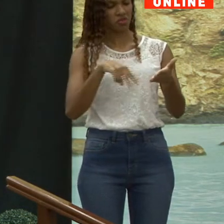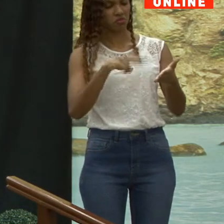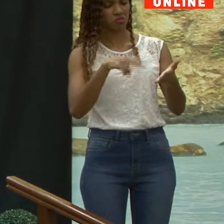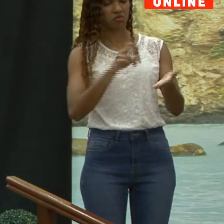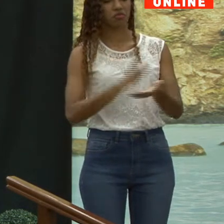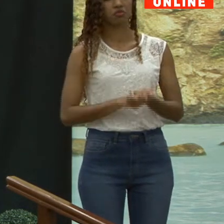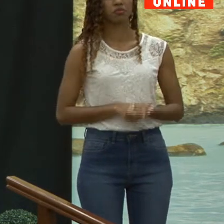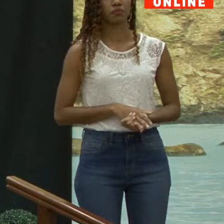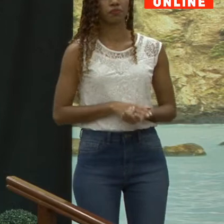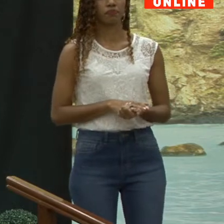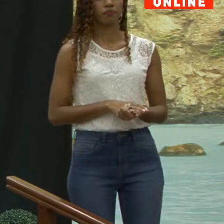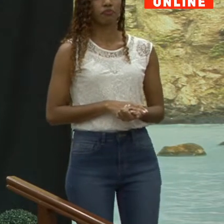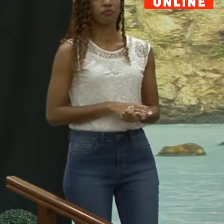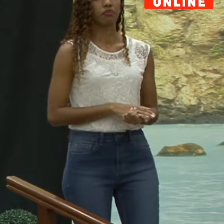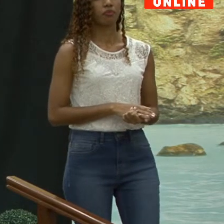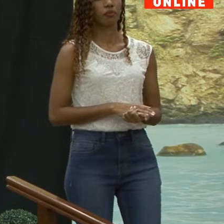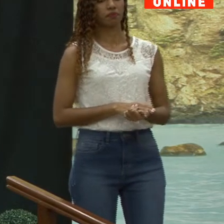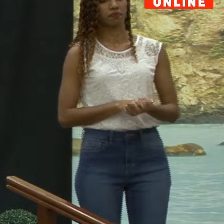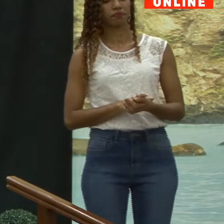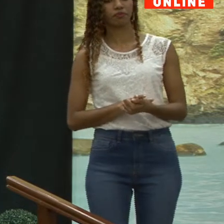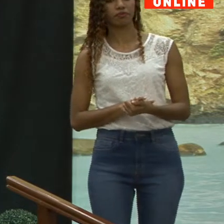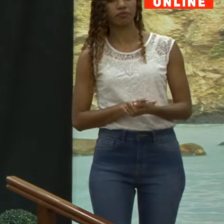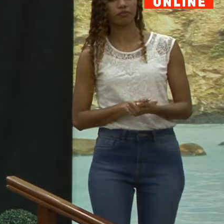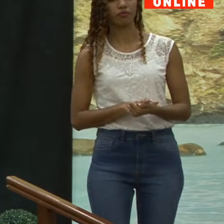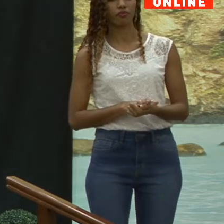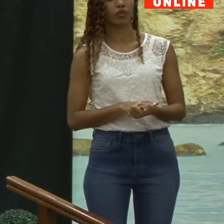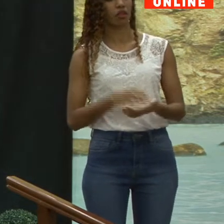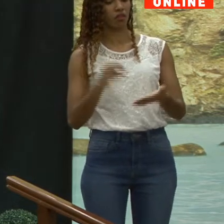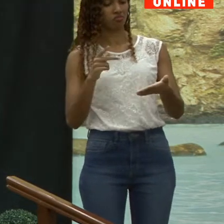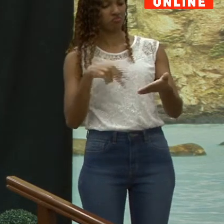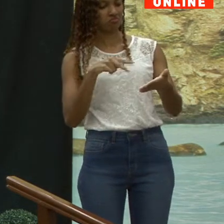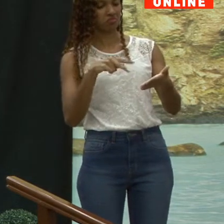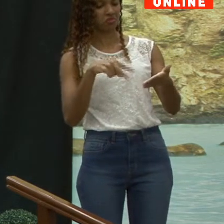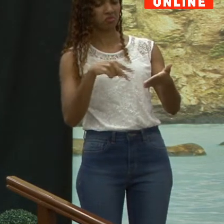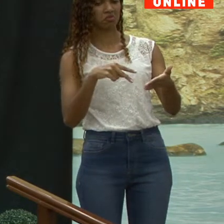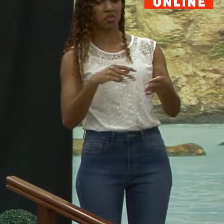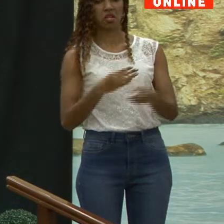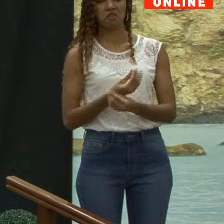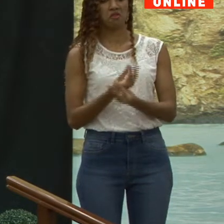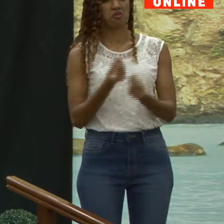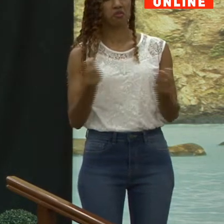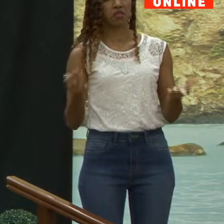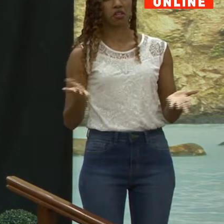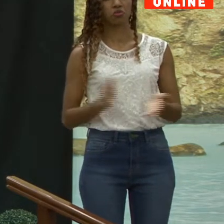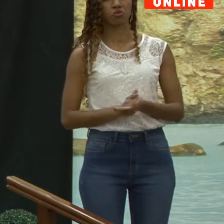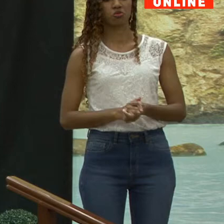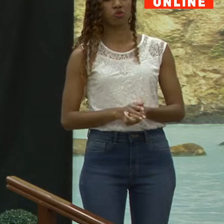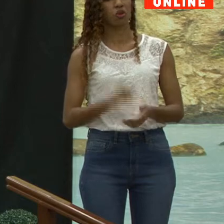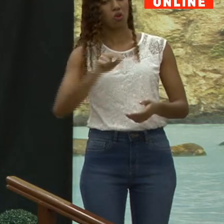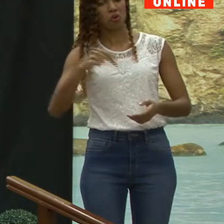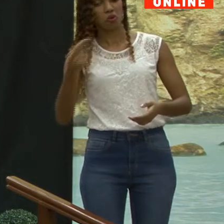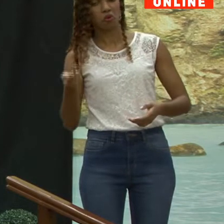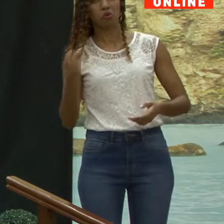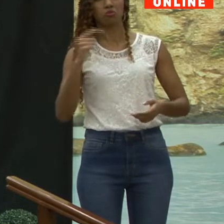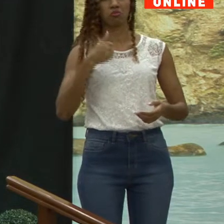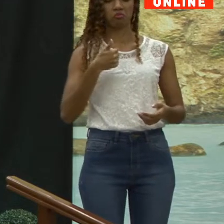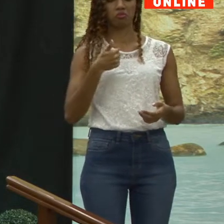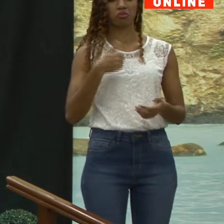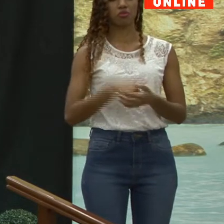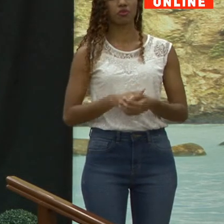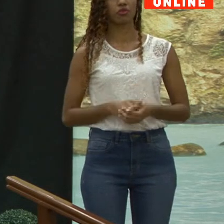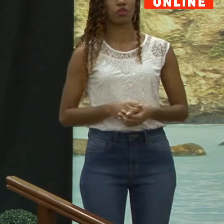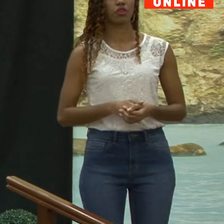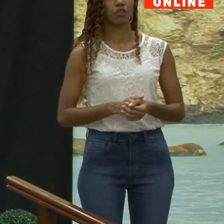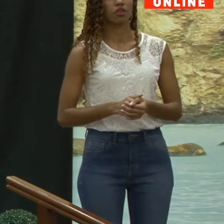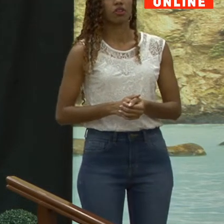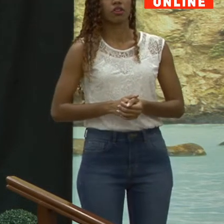mensagem temática, ela exige vários textos, ou um texto só, mas que seja